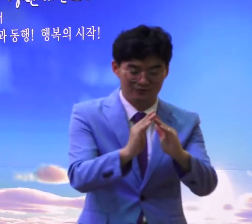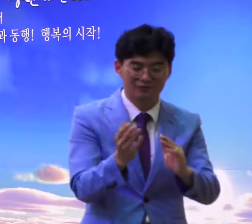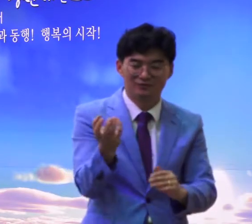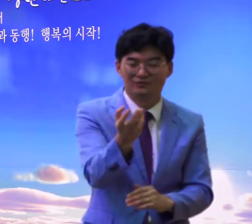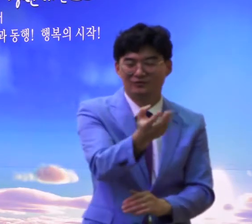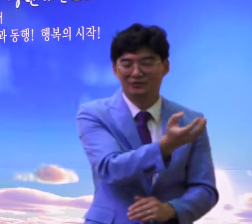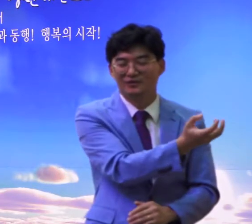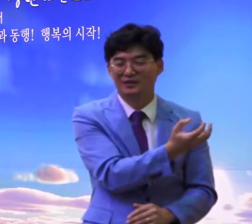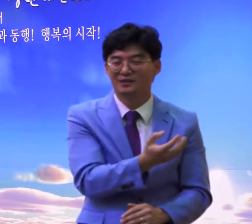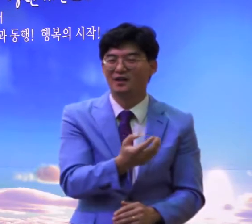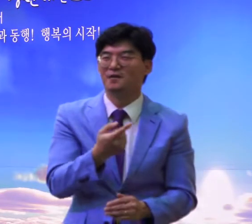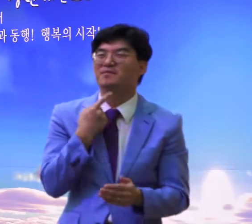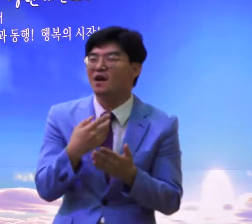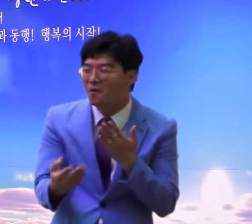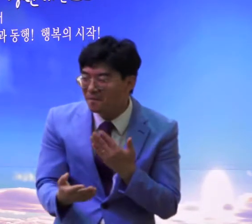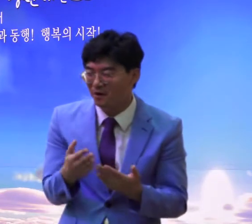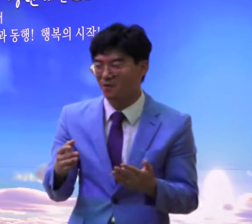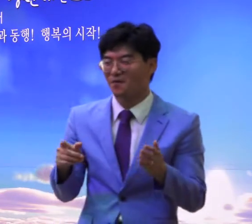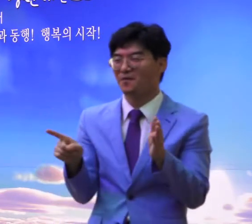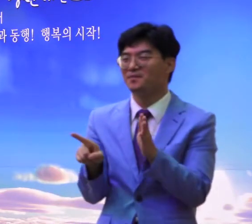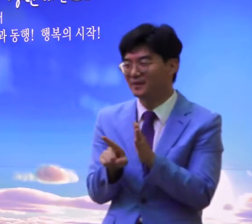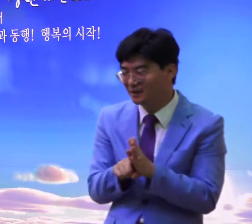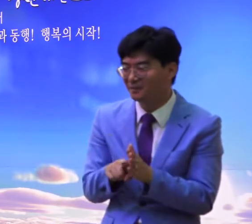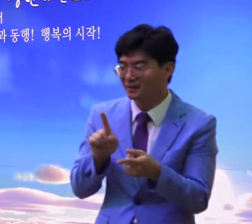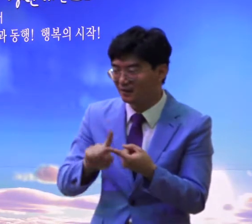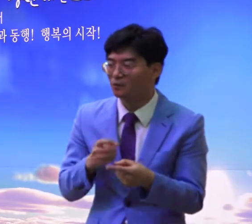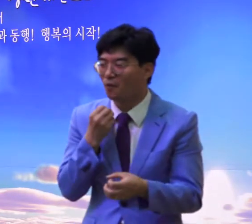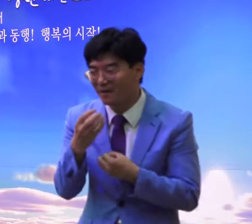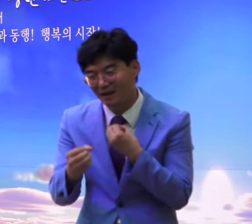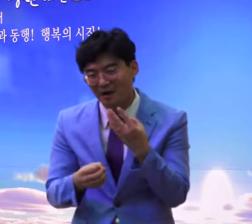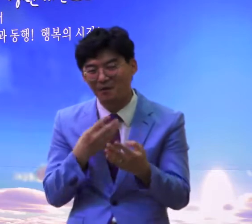고백하면서 하나님이 나와 함께 하시는 믿고 길을 걸어갔습니다.